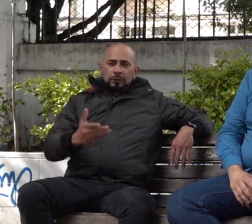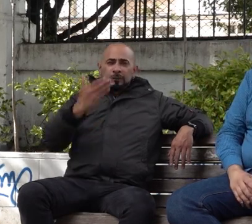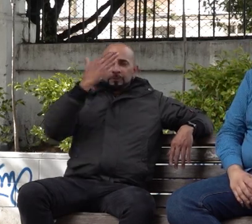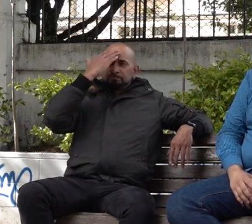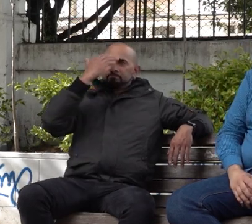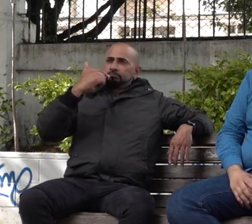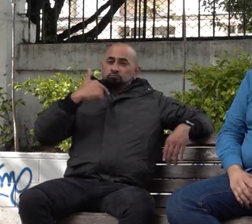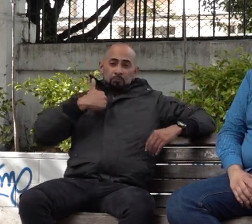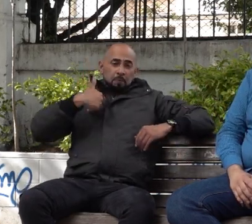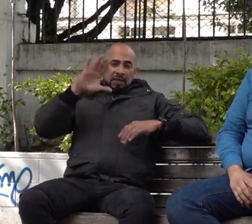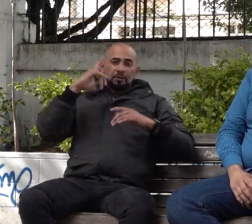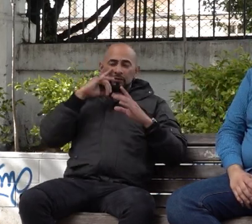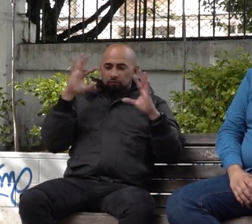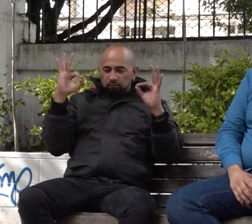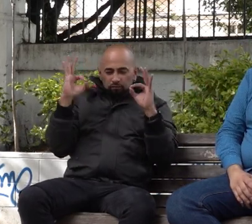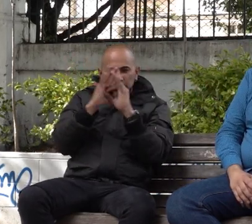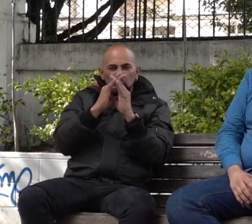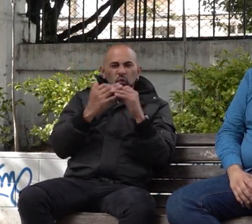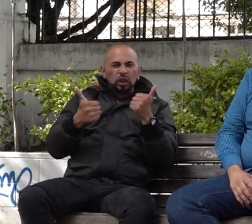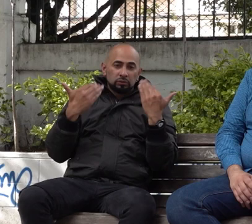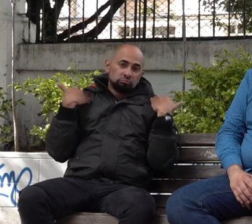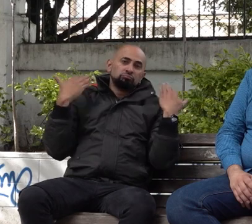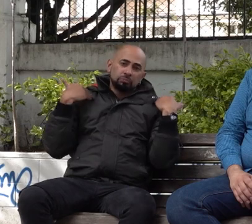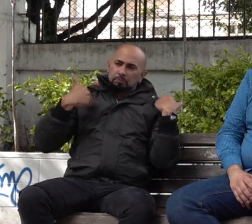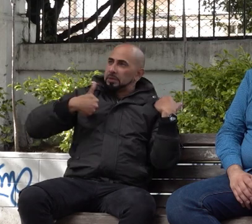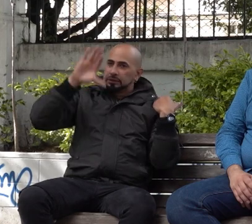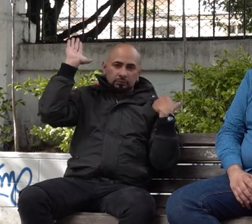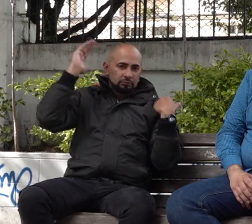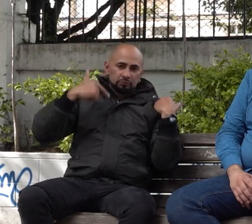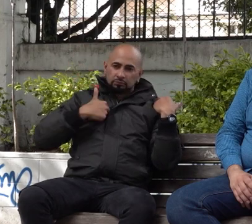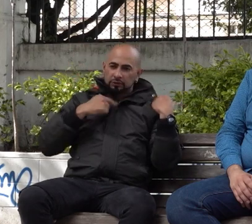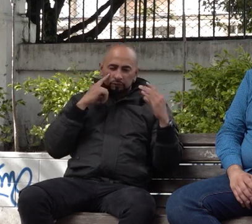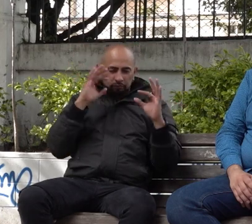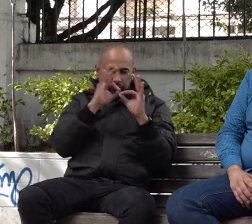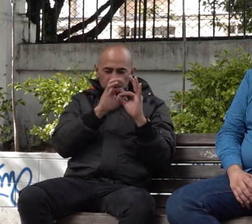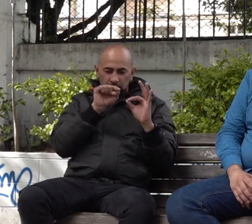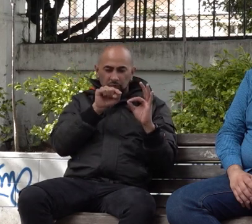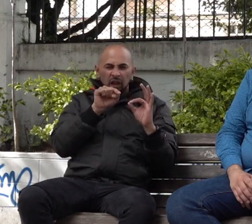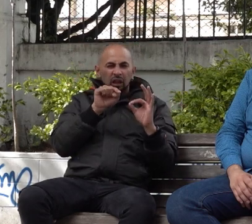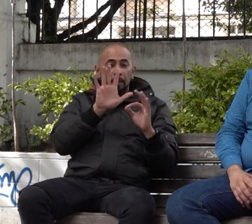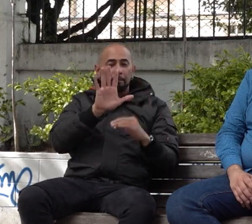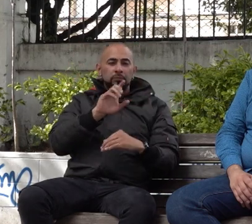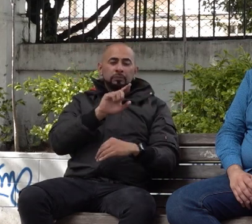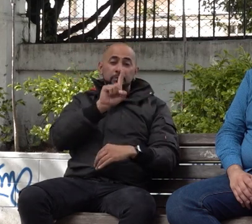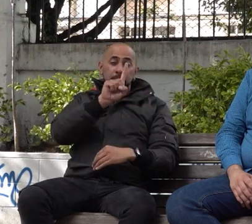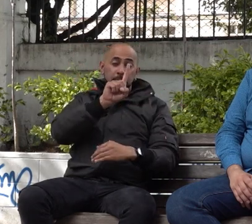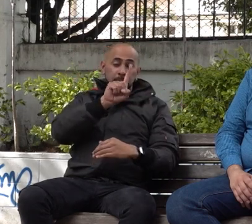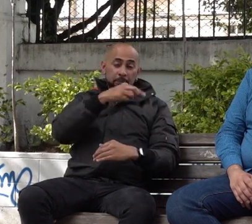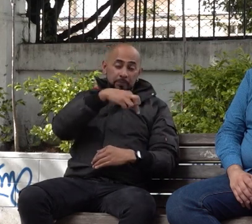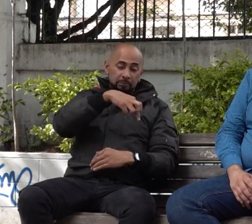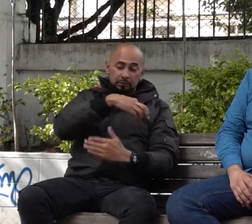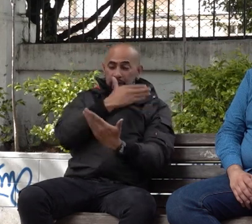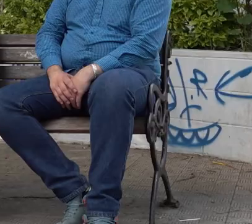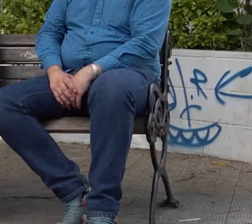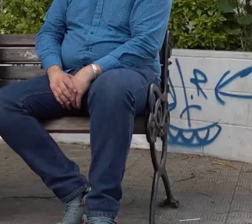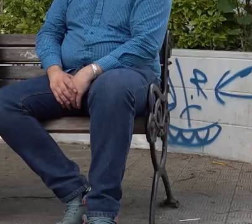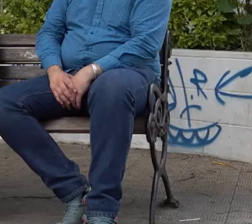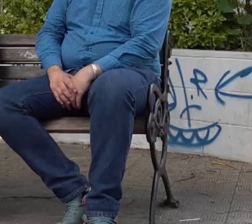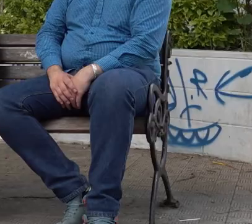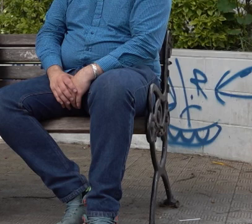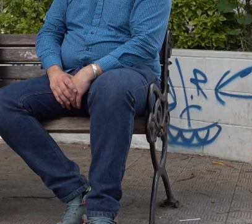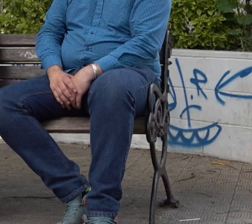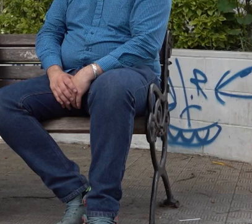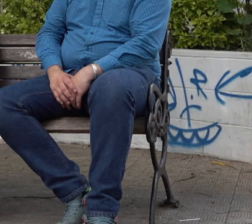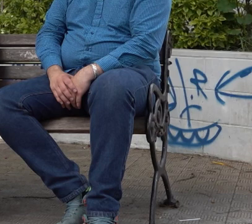dinámica de trabajo? Como mi énfasis de formación es la educación física, tenía a cargo esta asignatura con los estudiantes de los grados